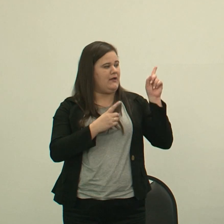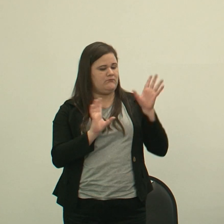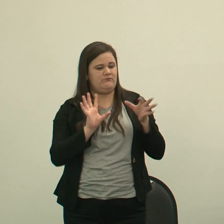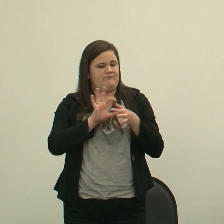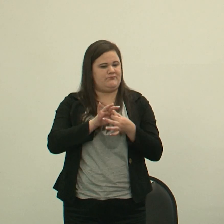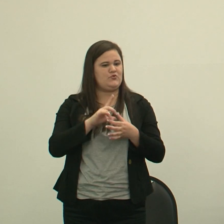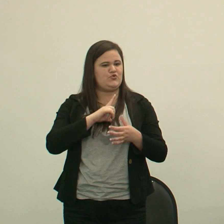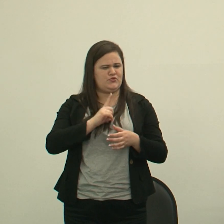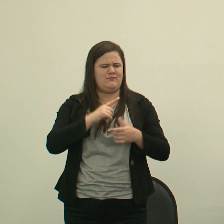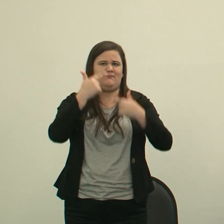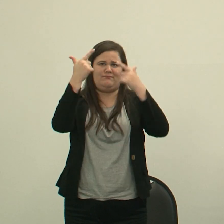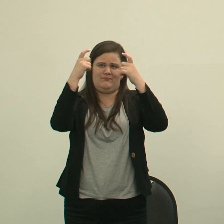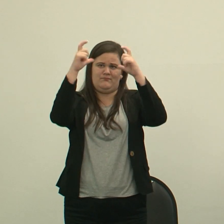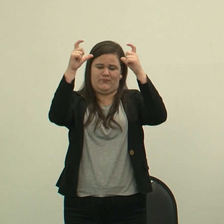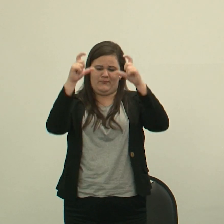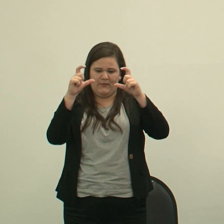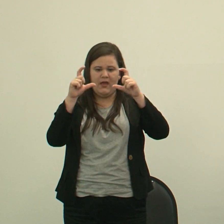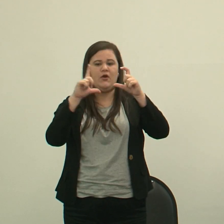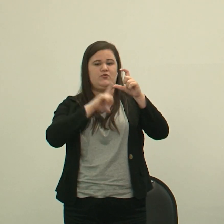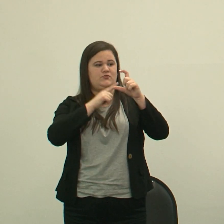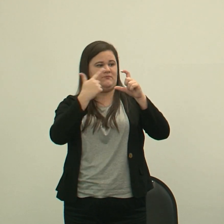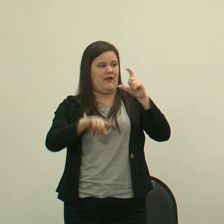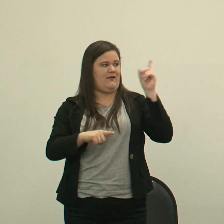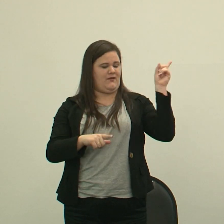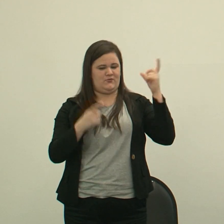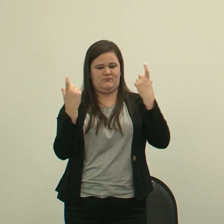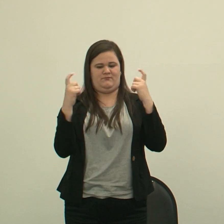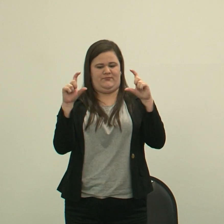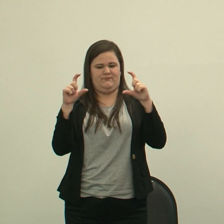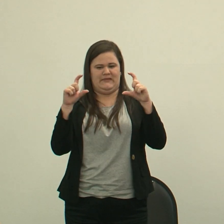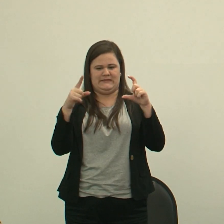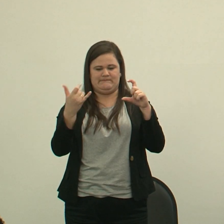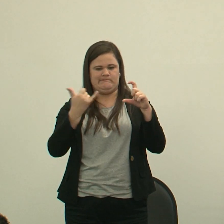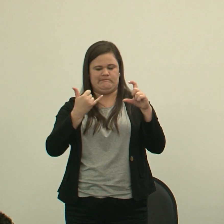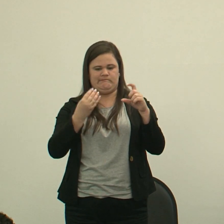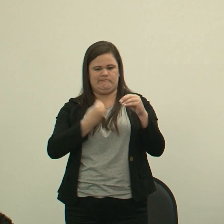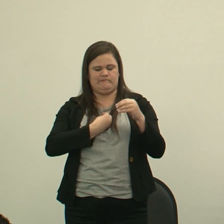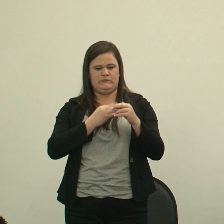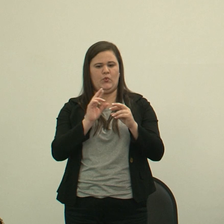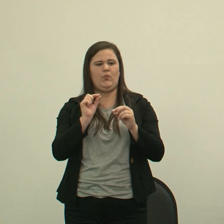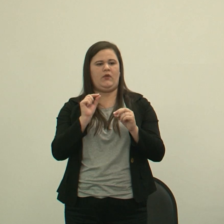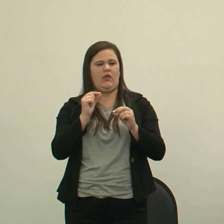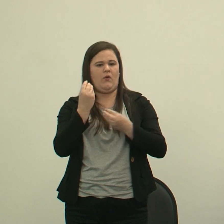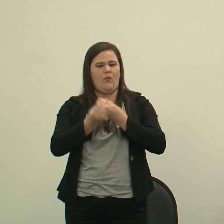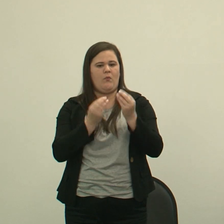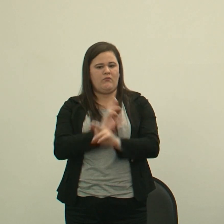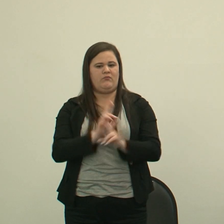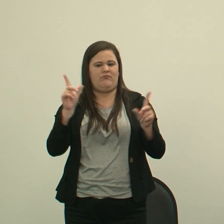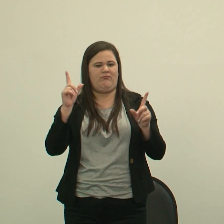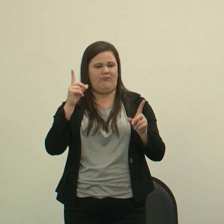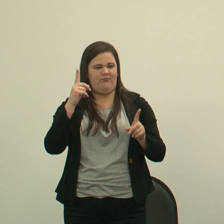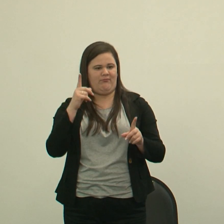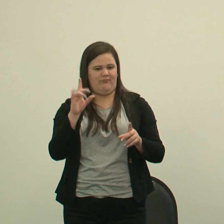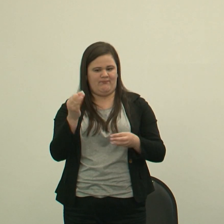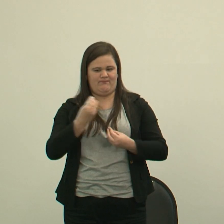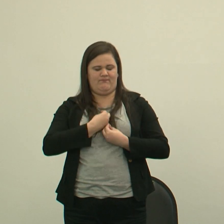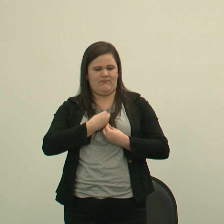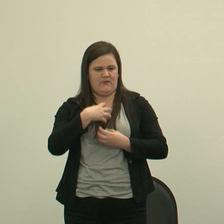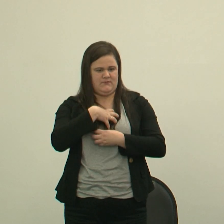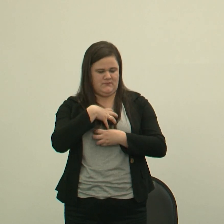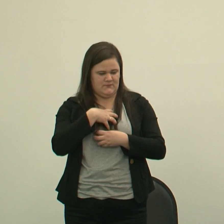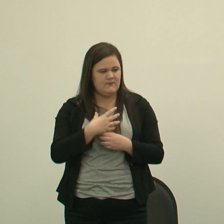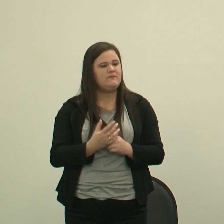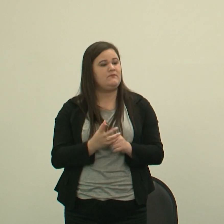outros textos lá, mas era sobre isso, de uma forma muito peculiar de vivenciar essa experiência. E também de se colocar, não é? Porque se eu